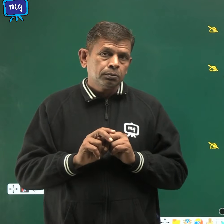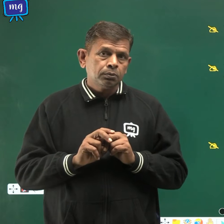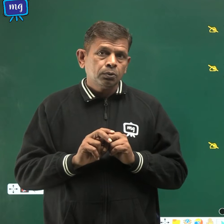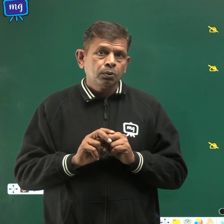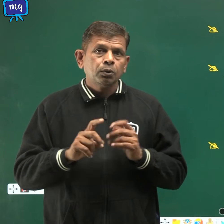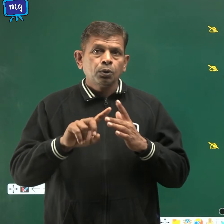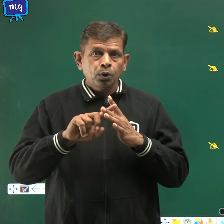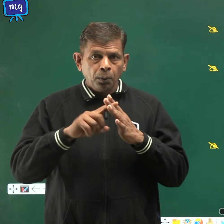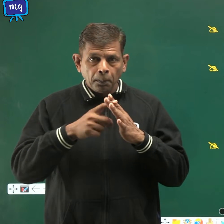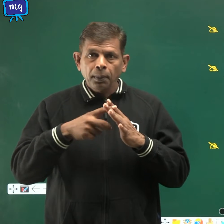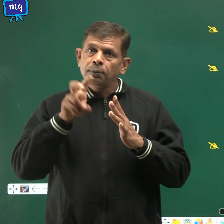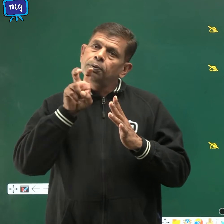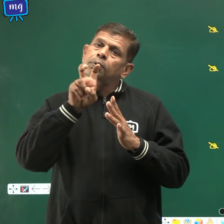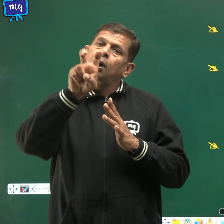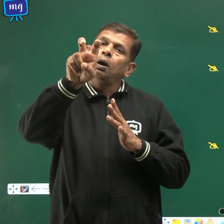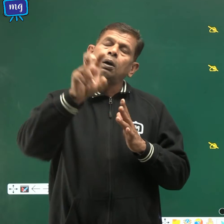विद्युत तारों